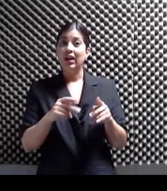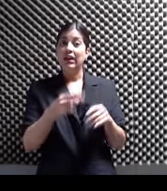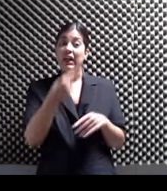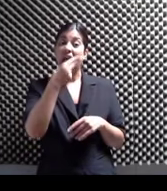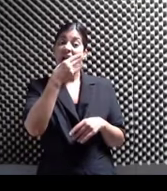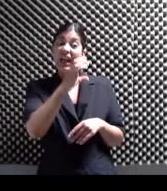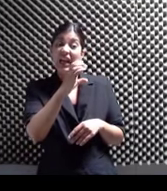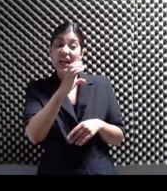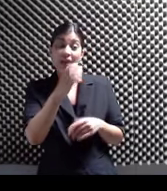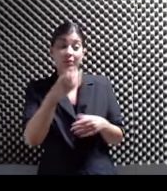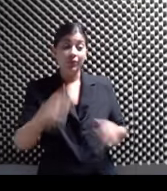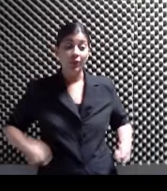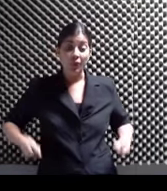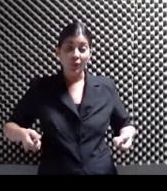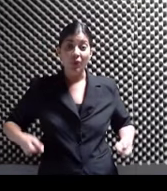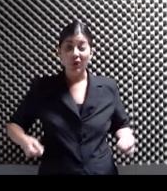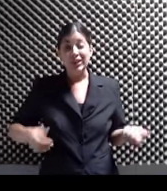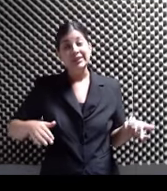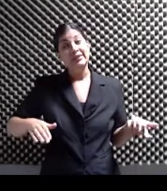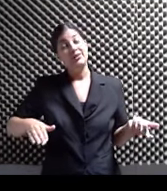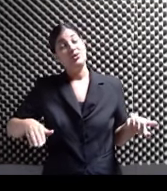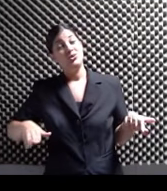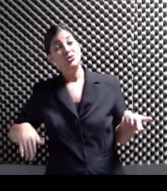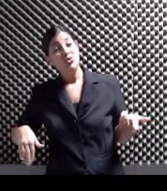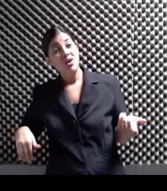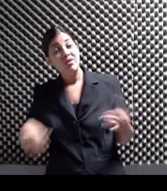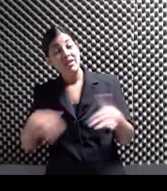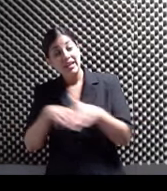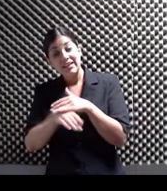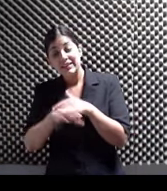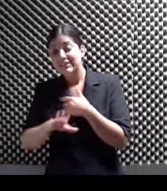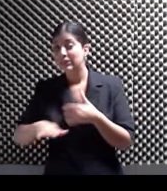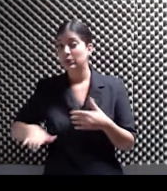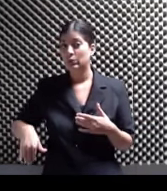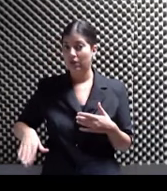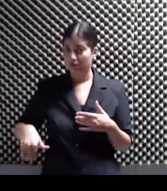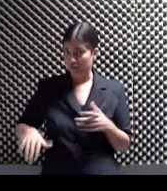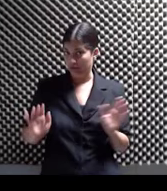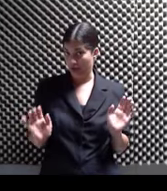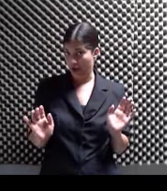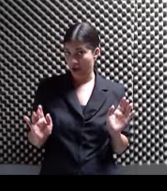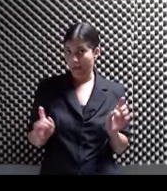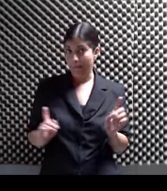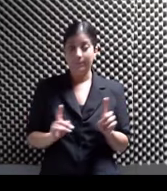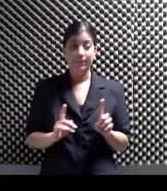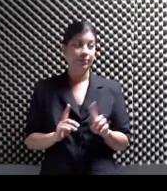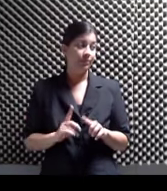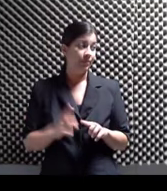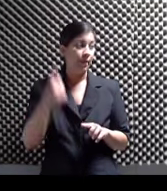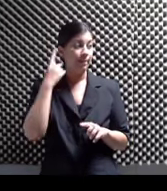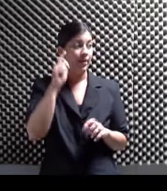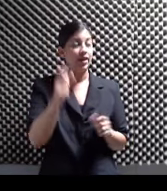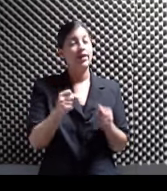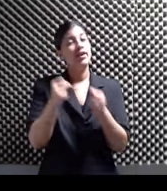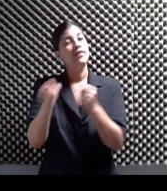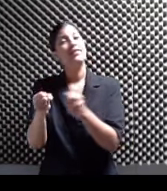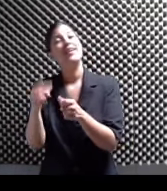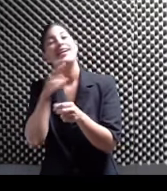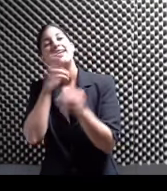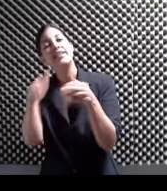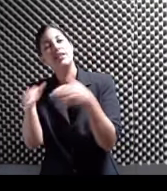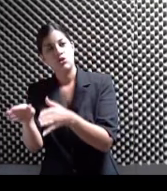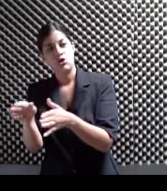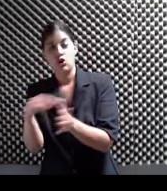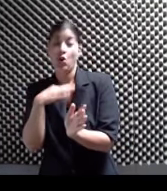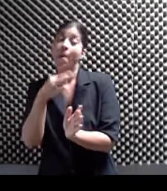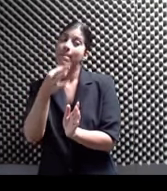utilicen sillas de ruedas. Uh-huh. No tenemos la facilidades todavía para llevarlas al río. Yo lo visualizo